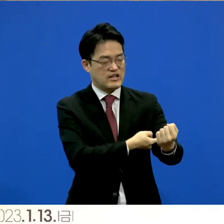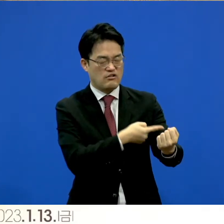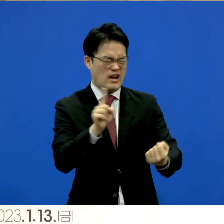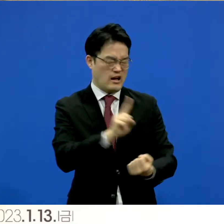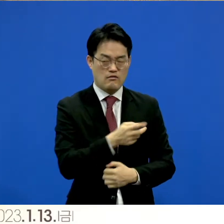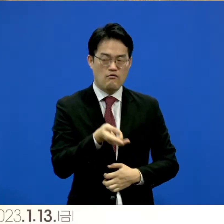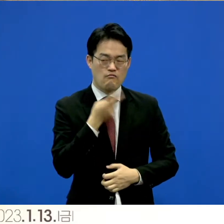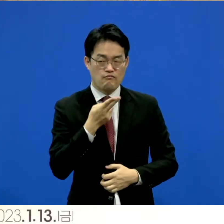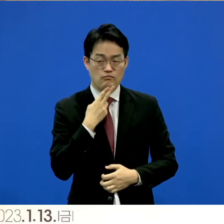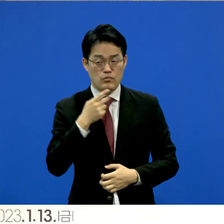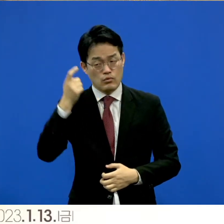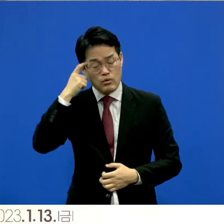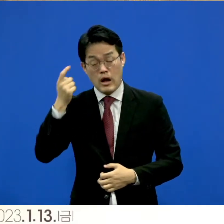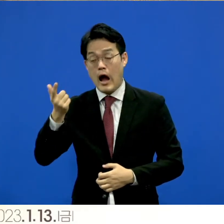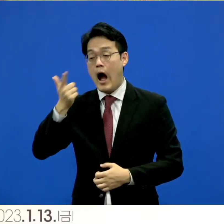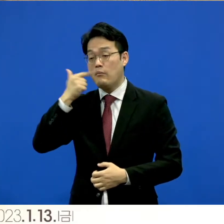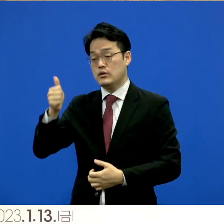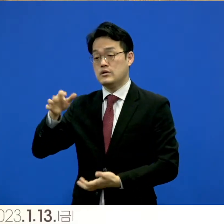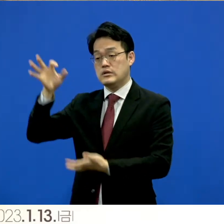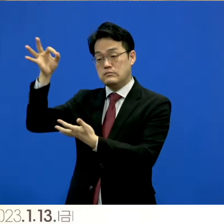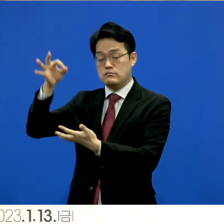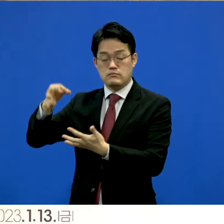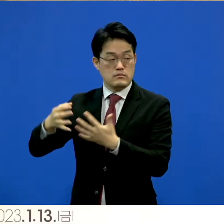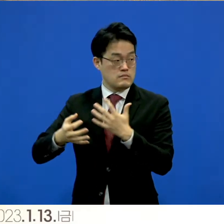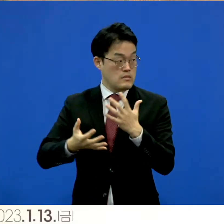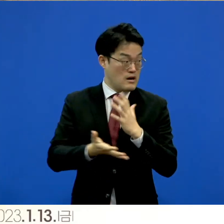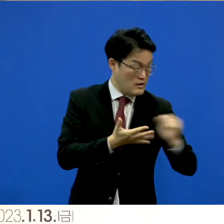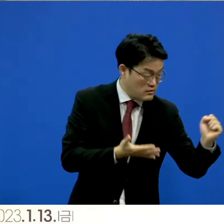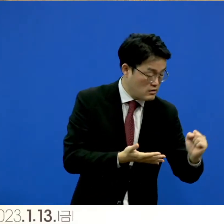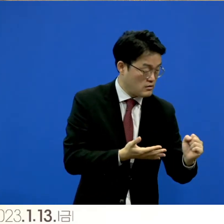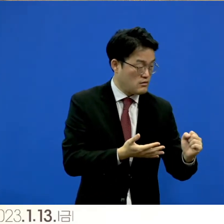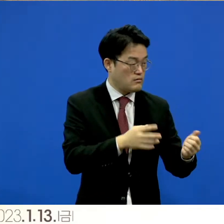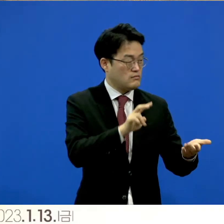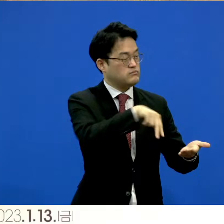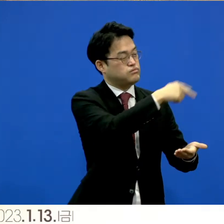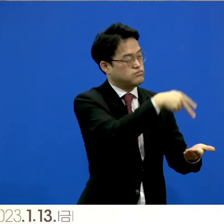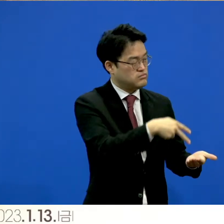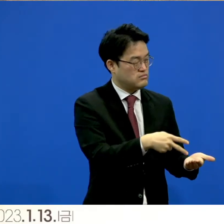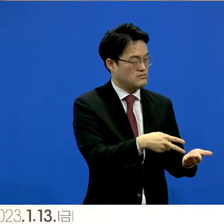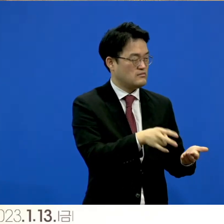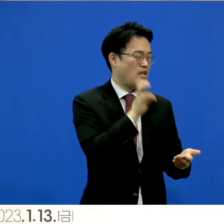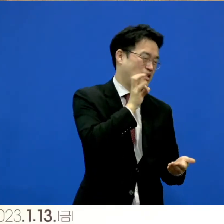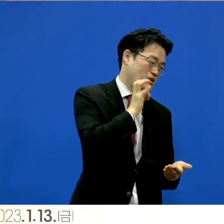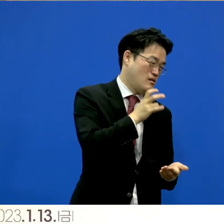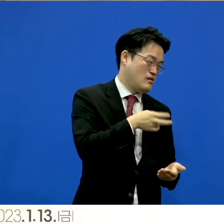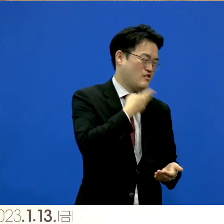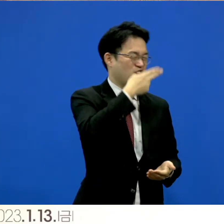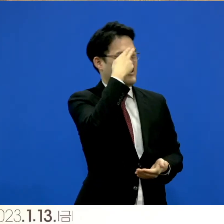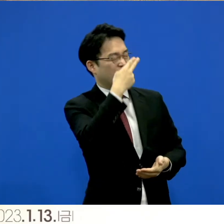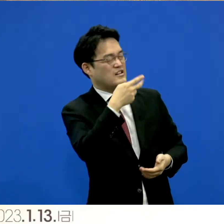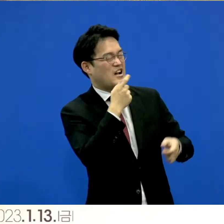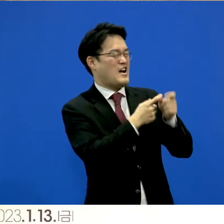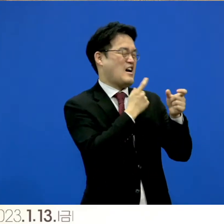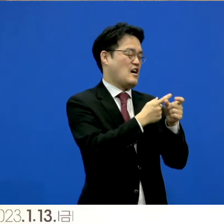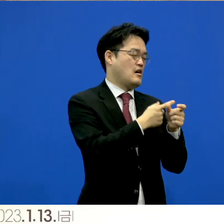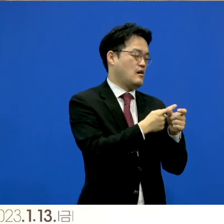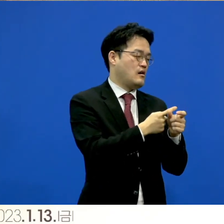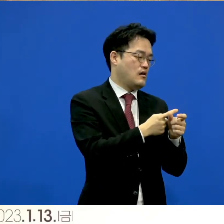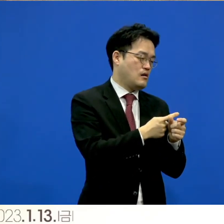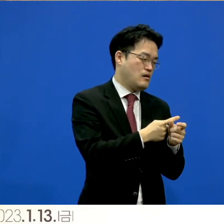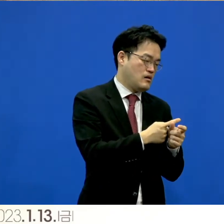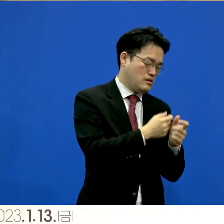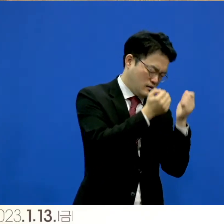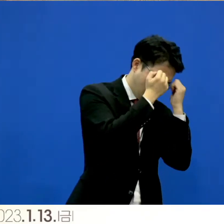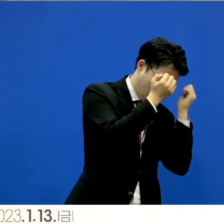아버지의 유산 다 말아먹었고, 바닥을 쳤고, 죄 속에 살았고, 그러니까 이 모습은 사랑받을